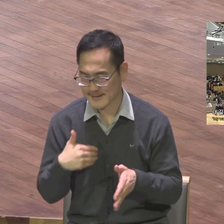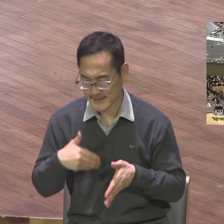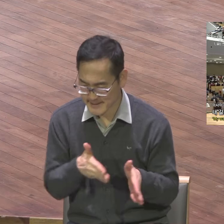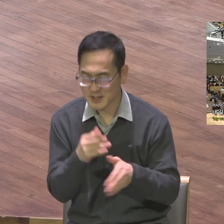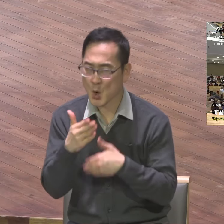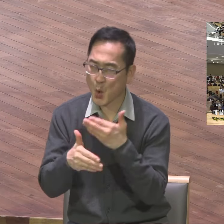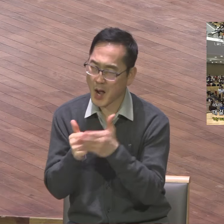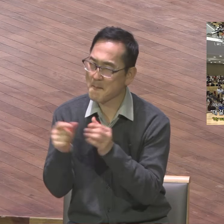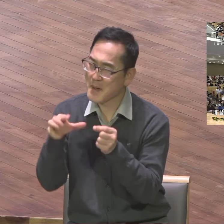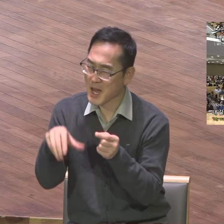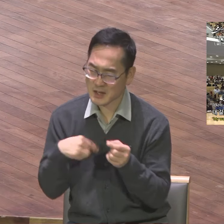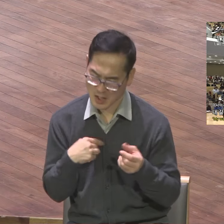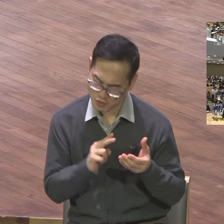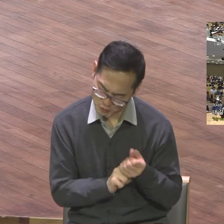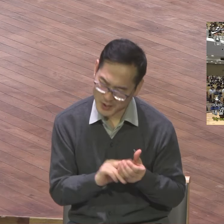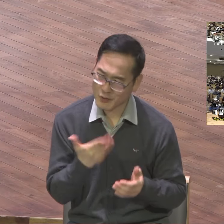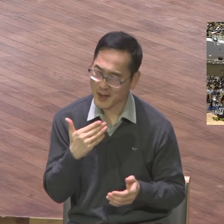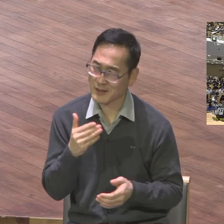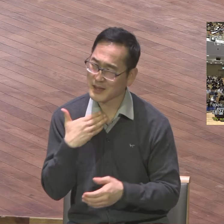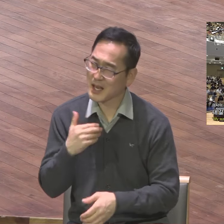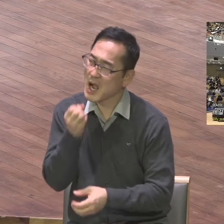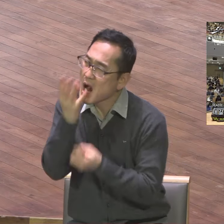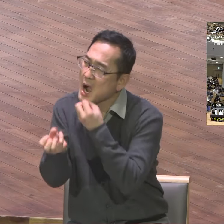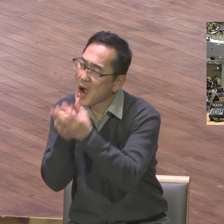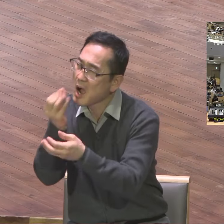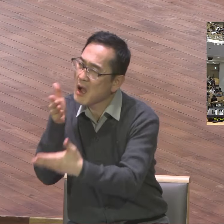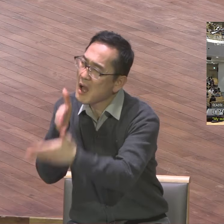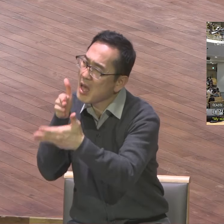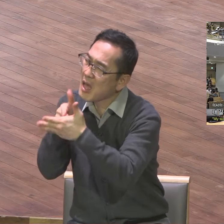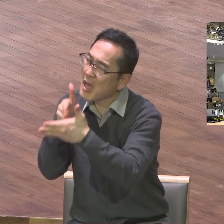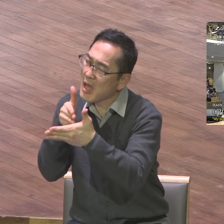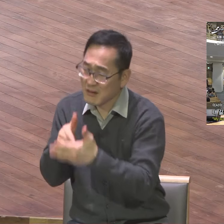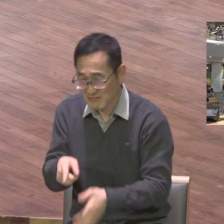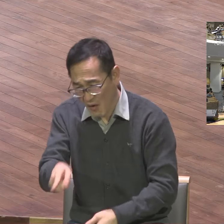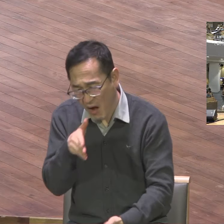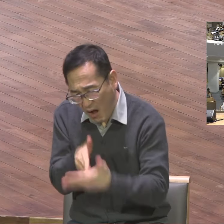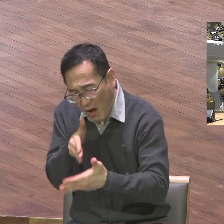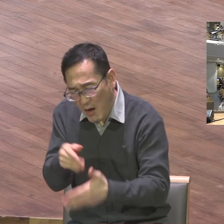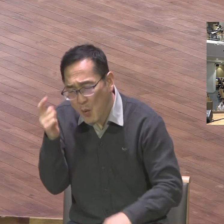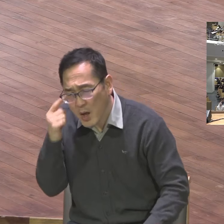숨겨졌으며 내 송사는 내 하나님에게서 벗어난다 하느냐.